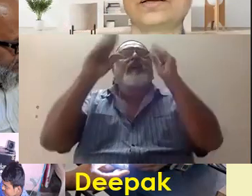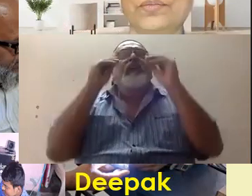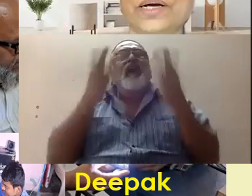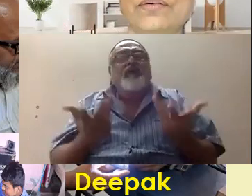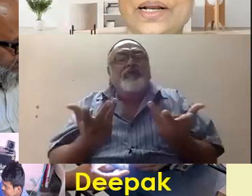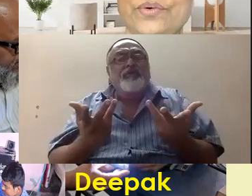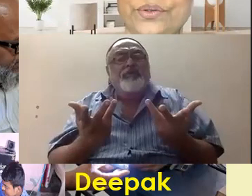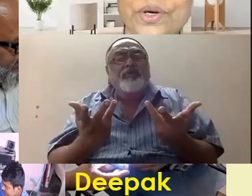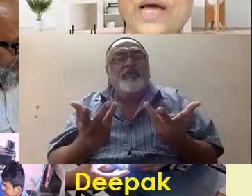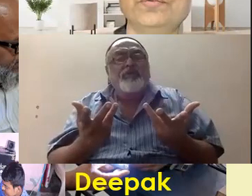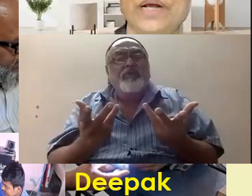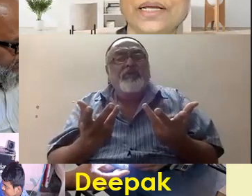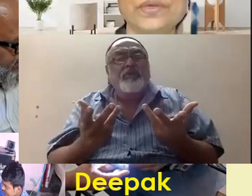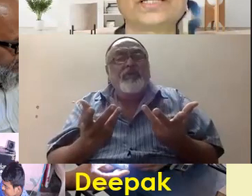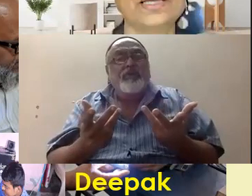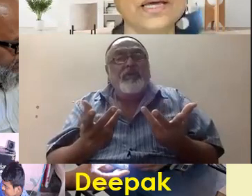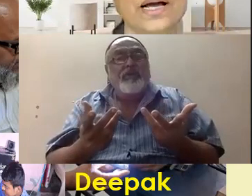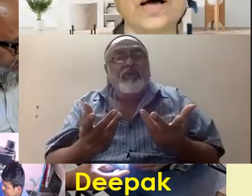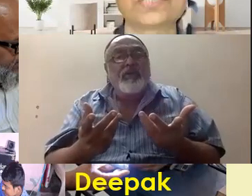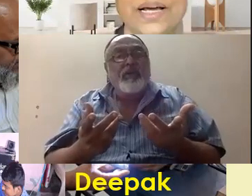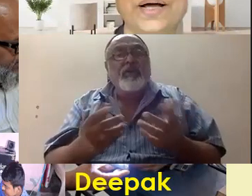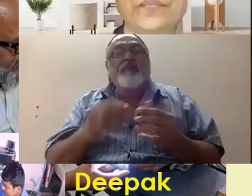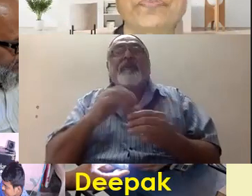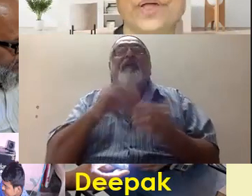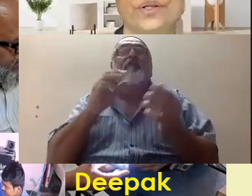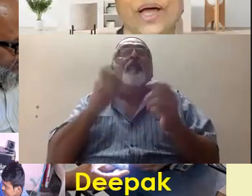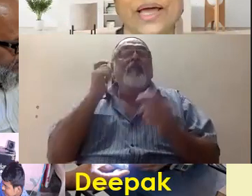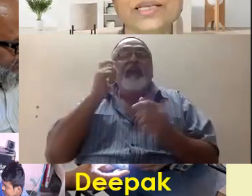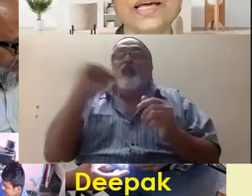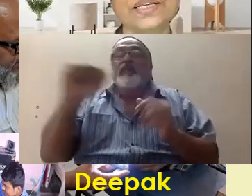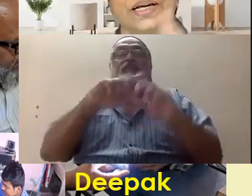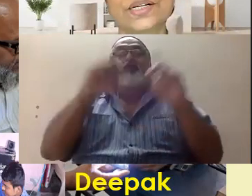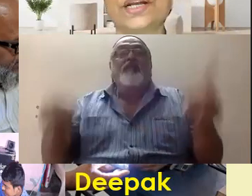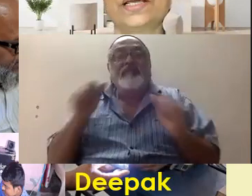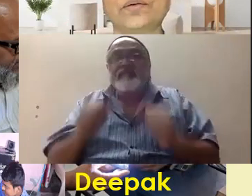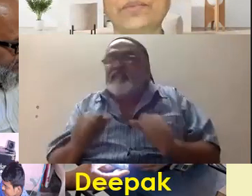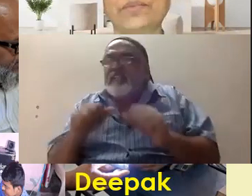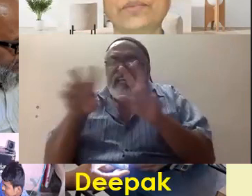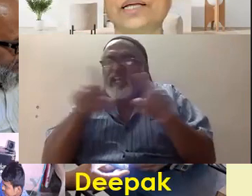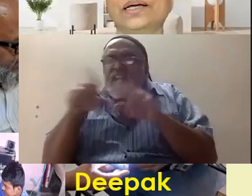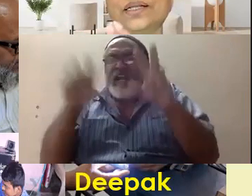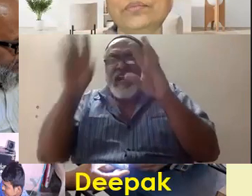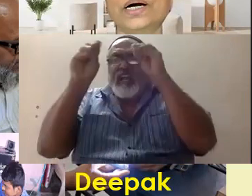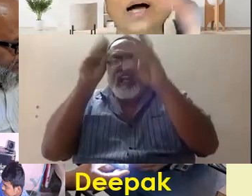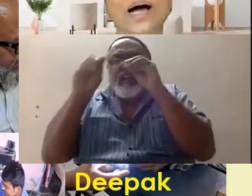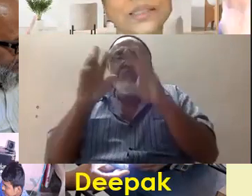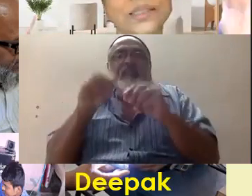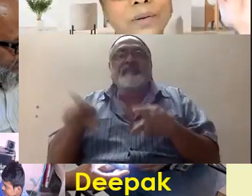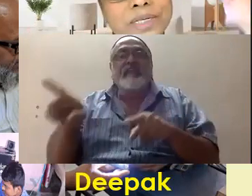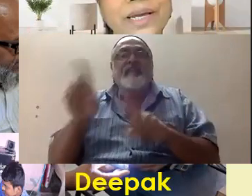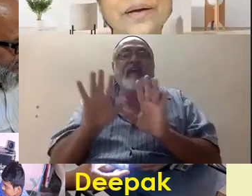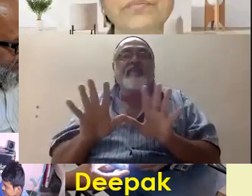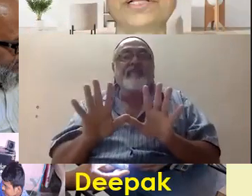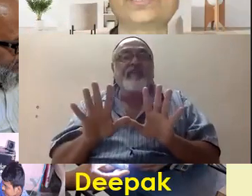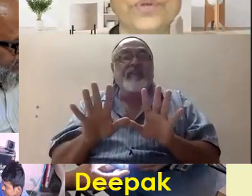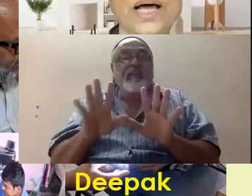मैं बगल वाले कोई दुकान में बैठ के मैंने ये काम सीखा है. तो NSIC का ट्रेनिंग के बाद दीपक का आज अच्छा